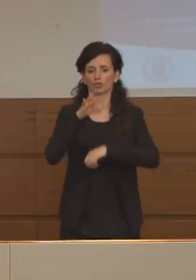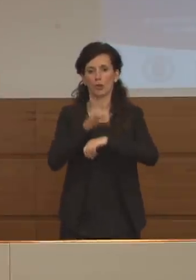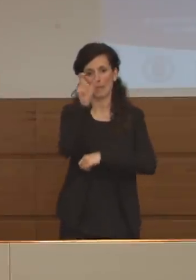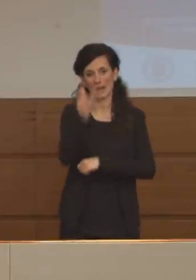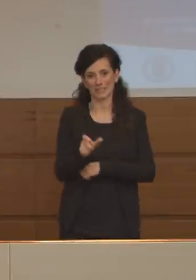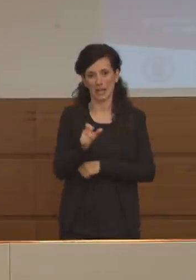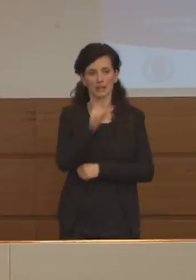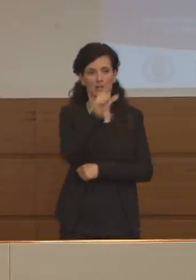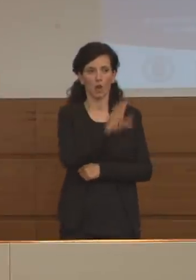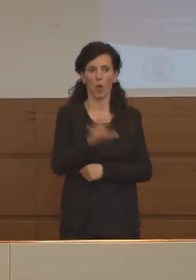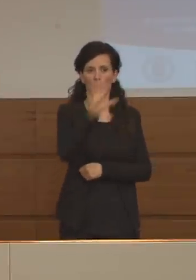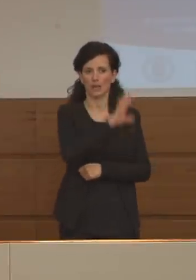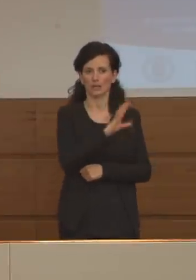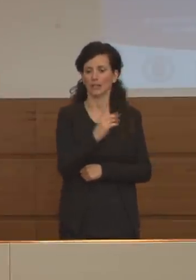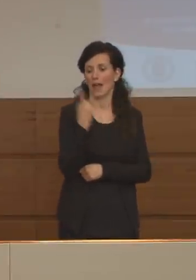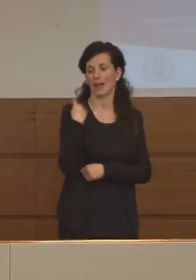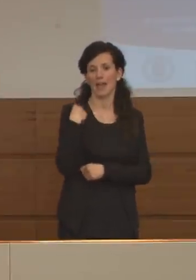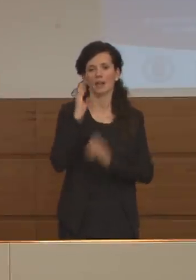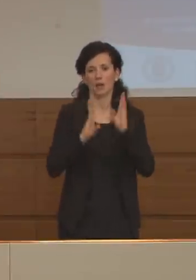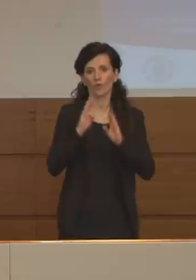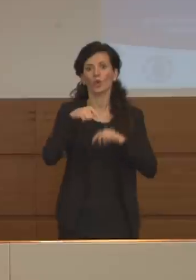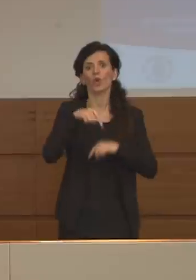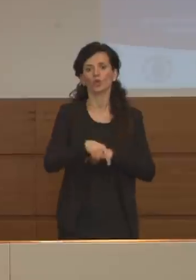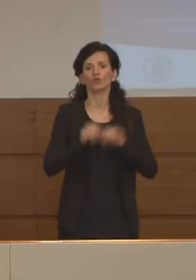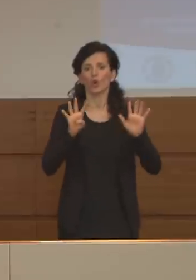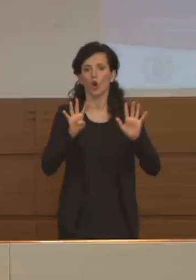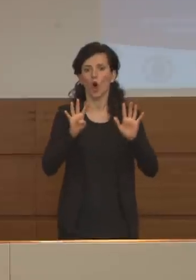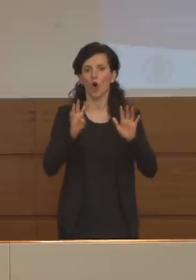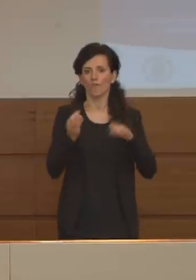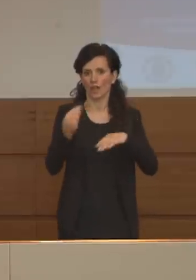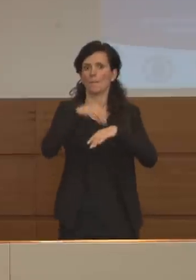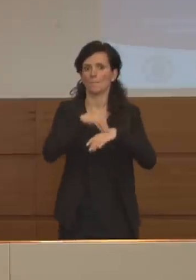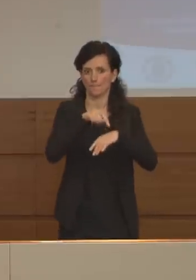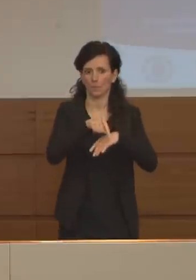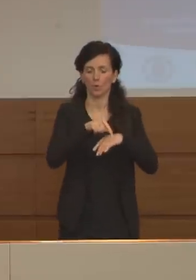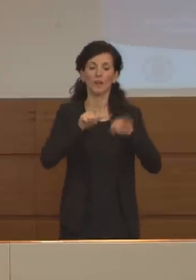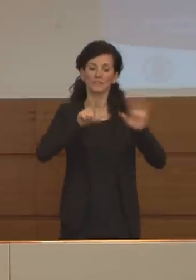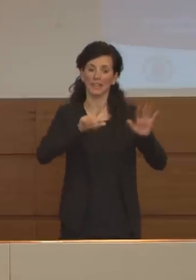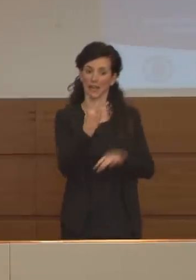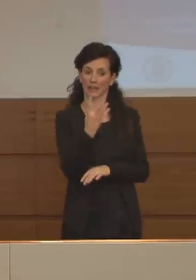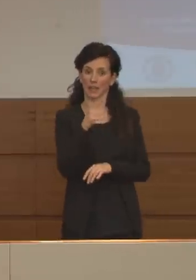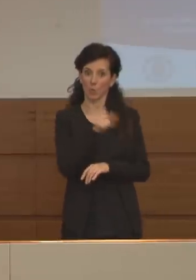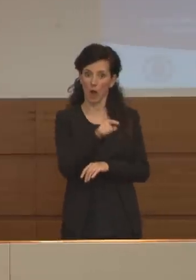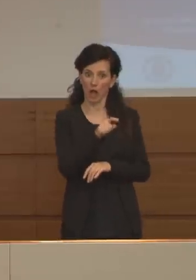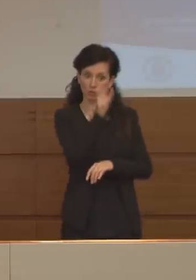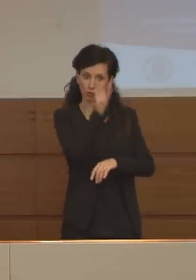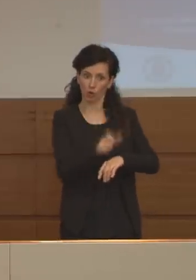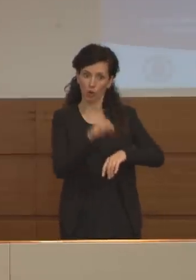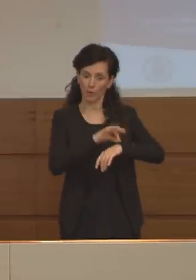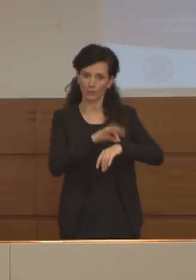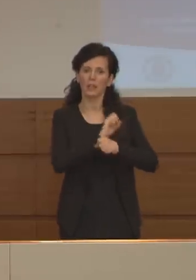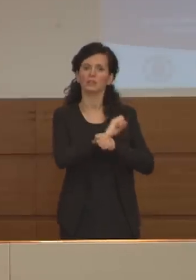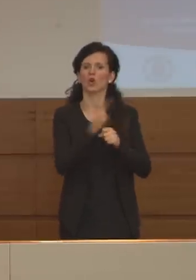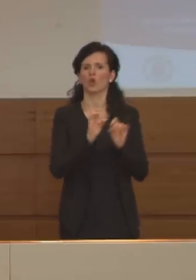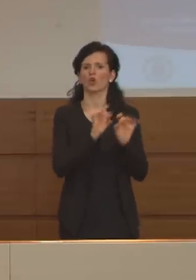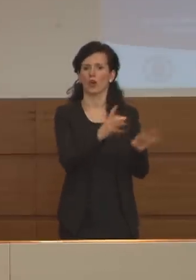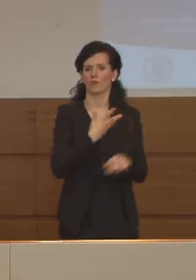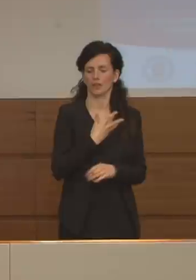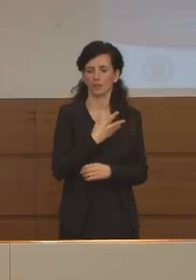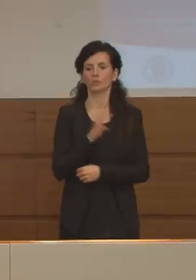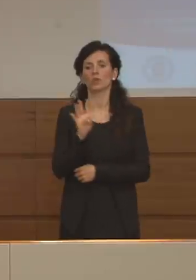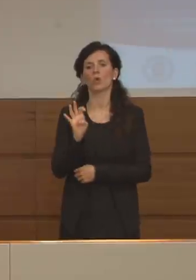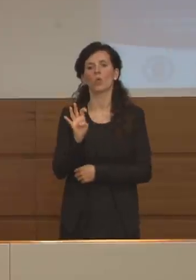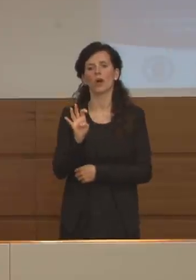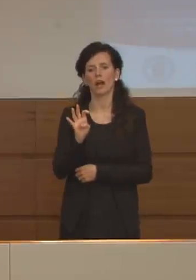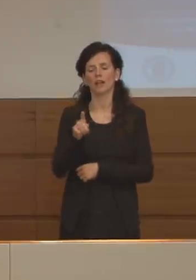9 in più rispetto a ieri di questi 74 sono pazienti con coronavirus 40